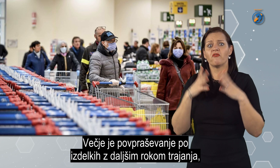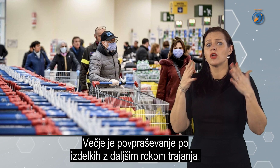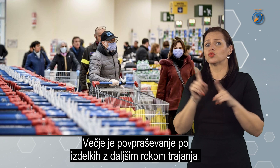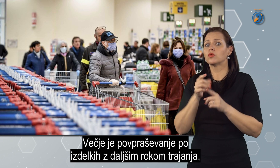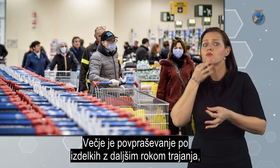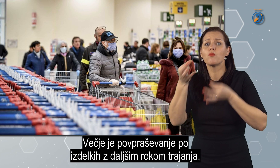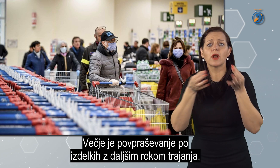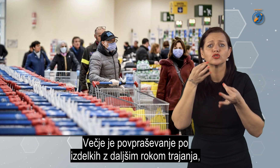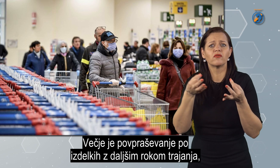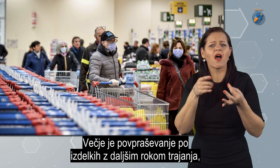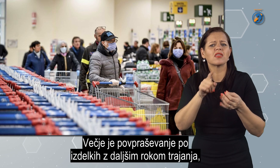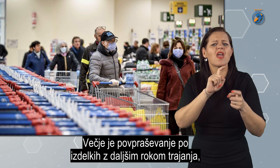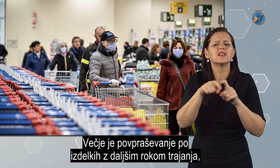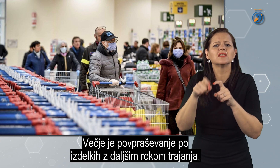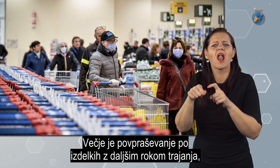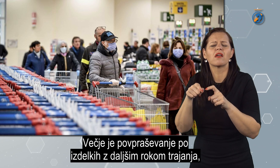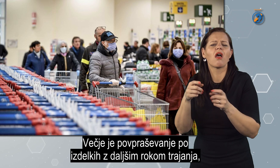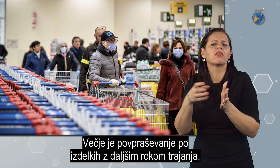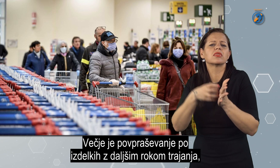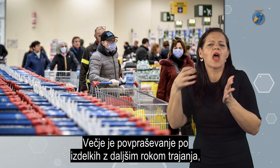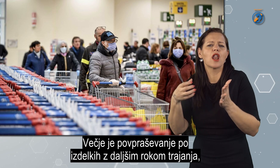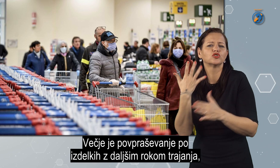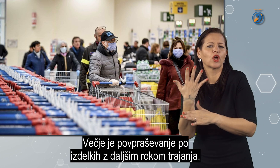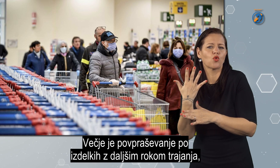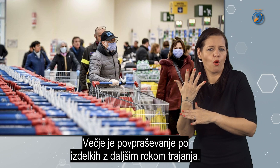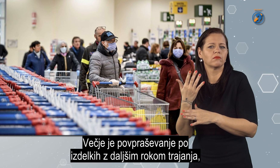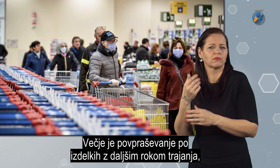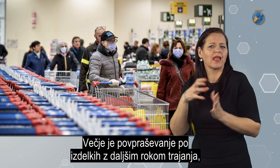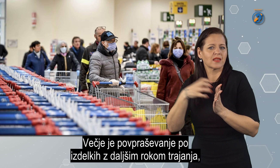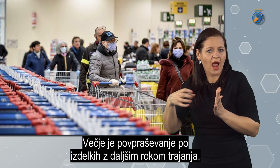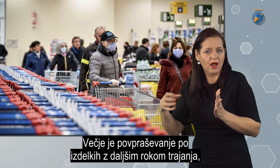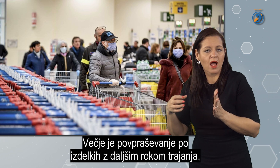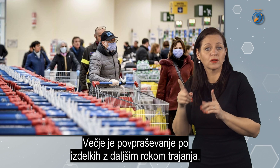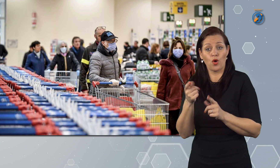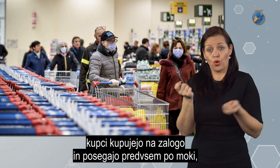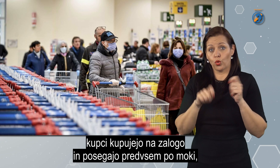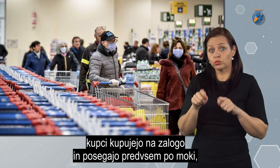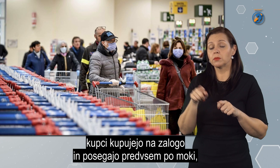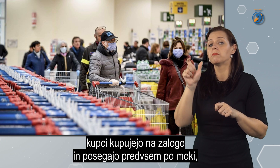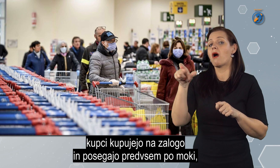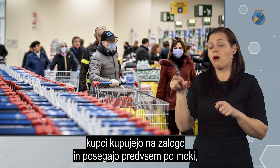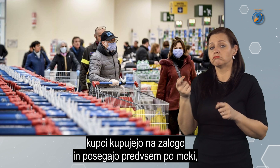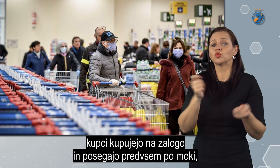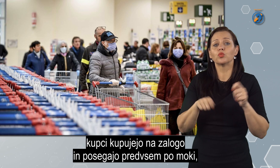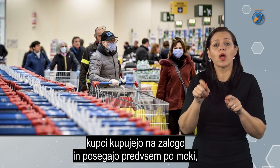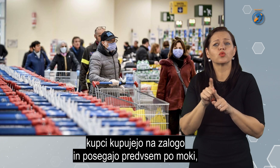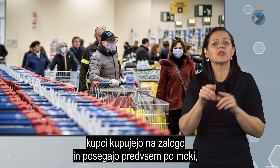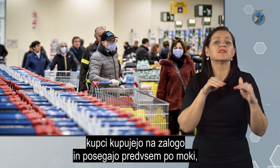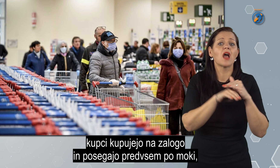Večje je povpraševanje po izdelkih z daljšim rokom trajanja, kupci kupujejo na zalogo in posegajo predvsem po